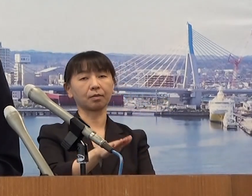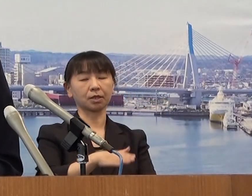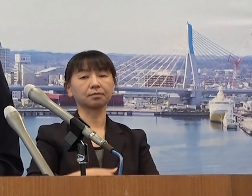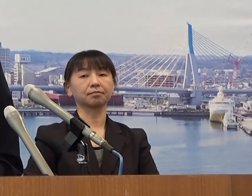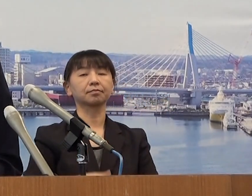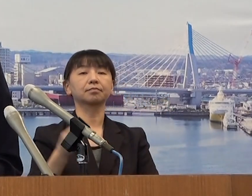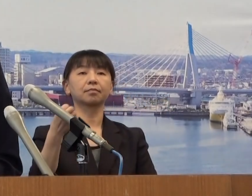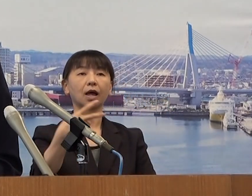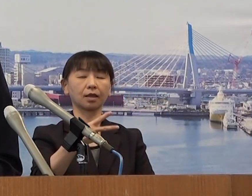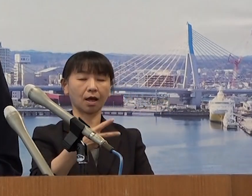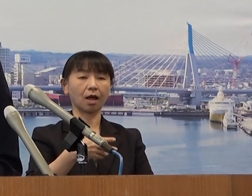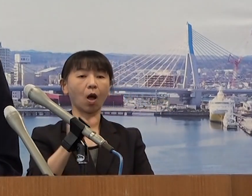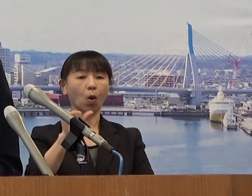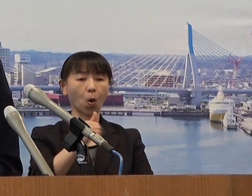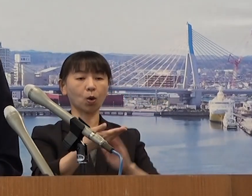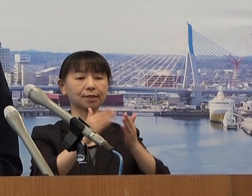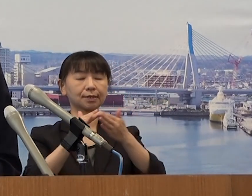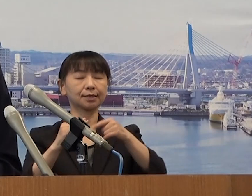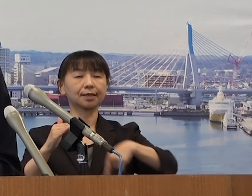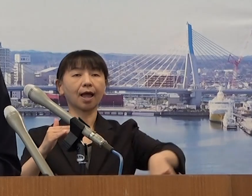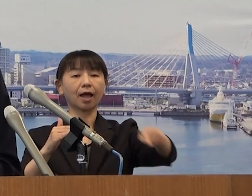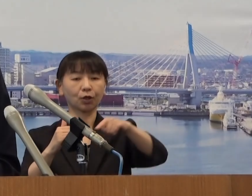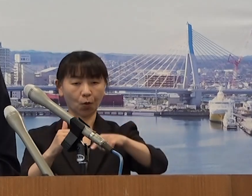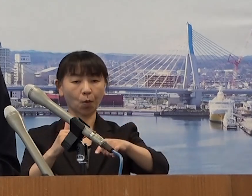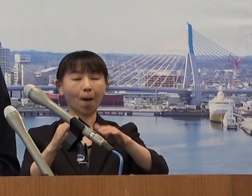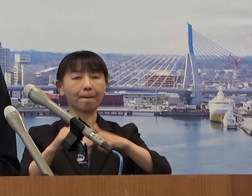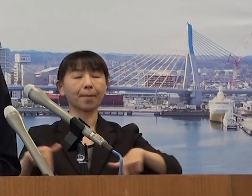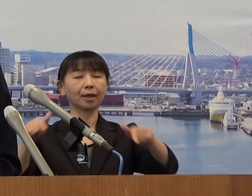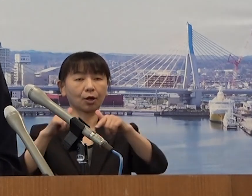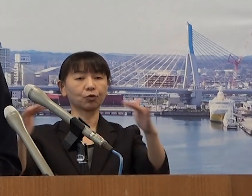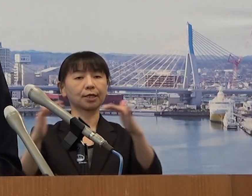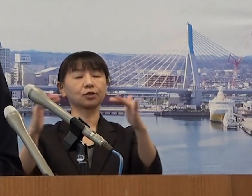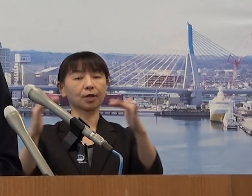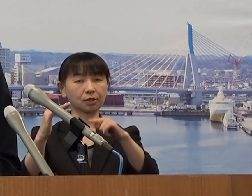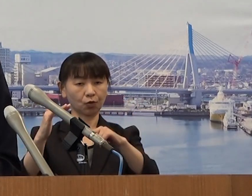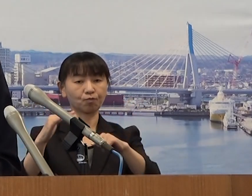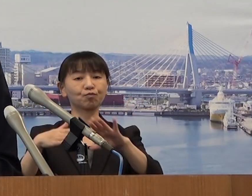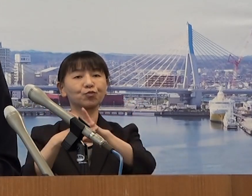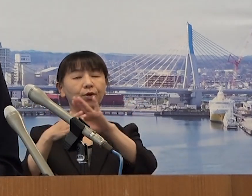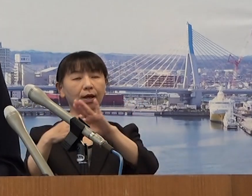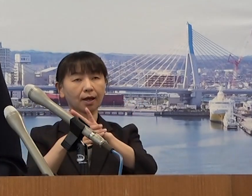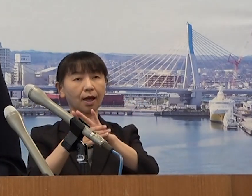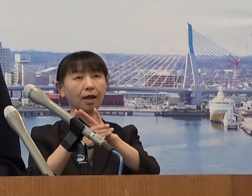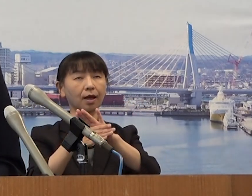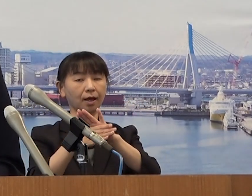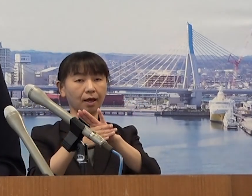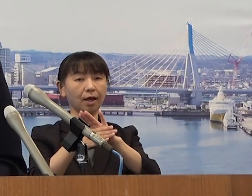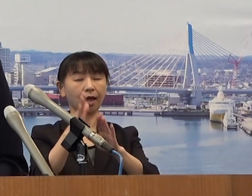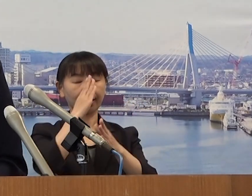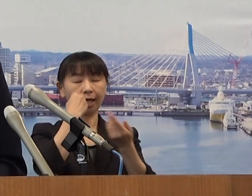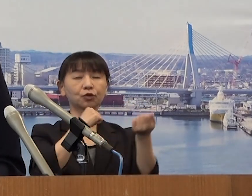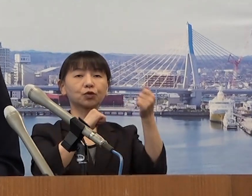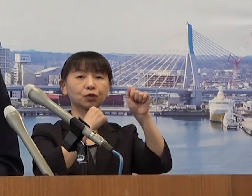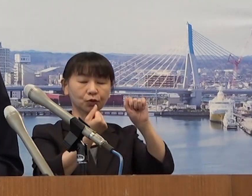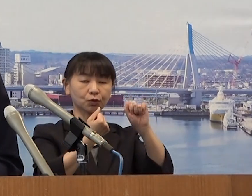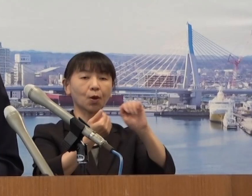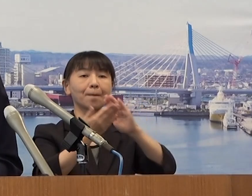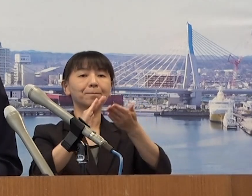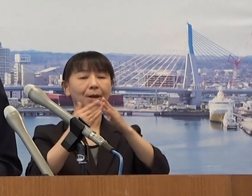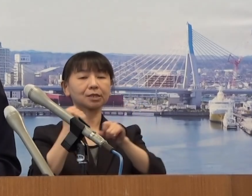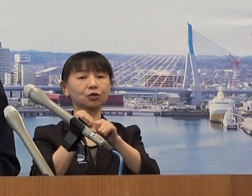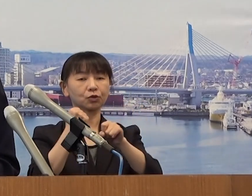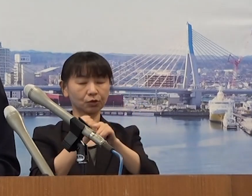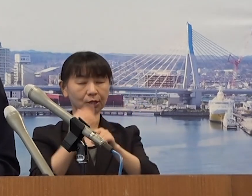そして5自治体首長によるパネルディスカッション、文化芸術資源を活用したまちづくりの未来につい